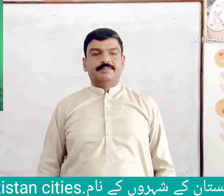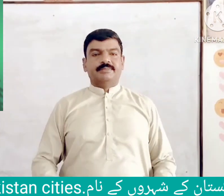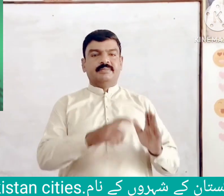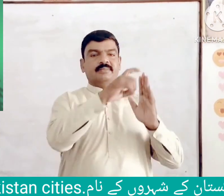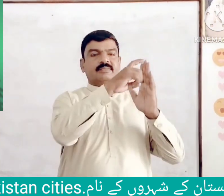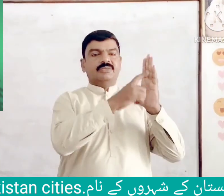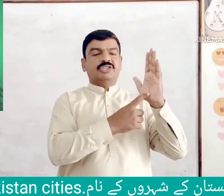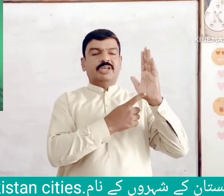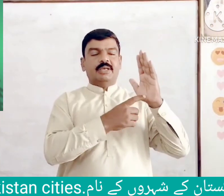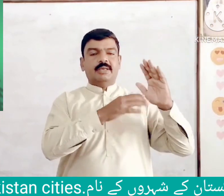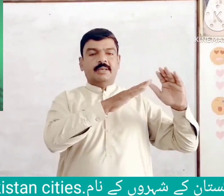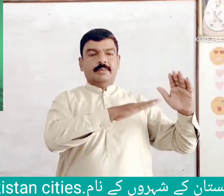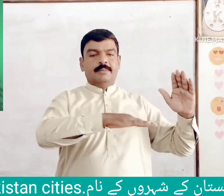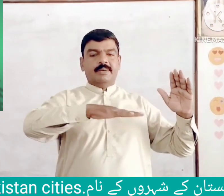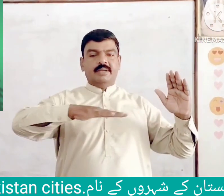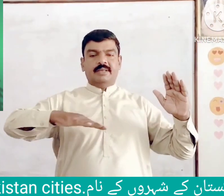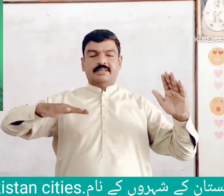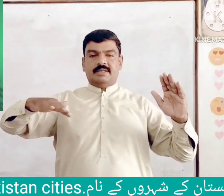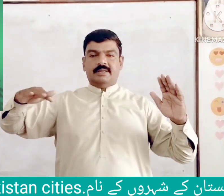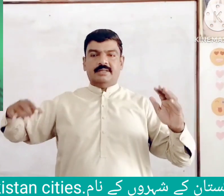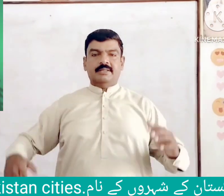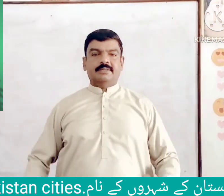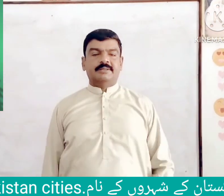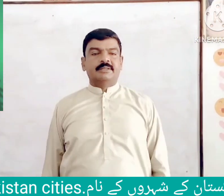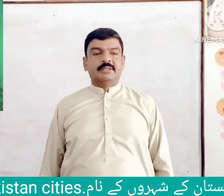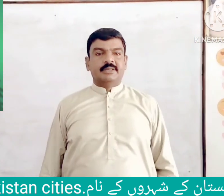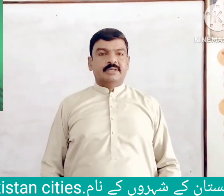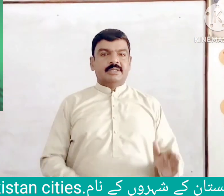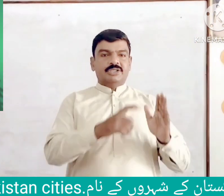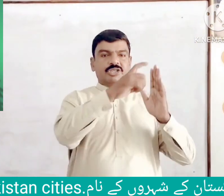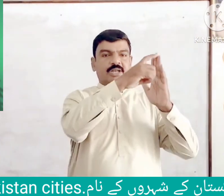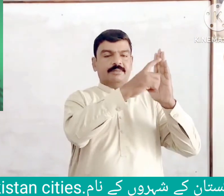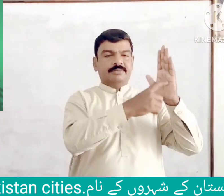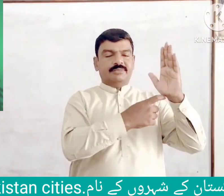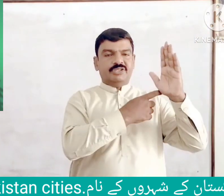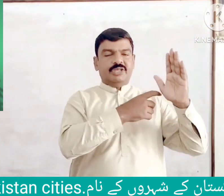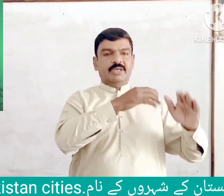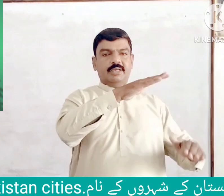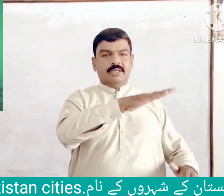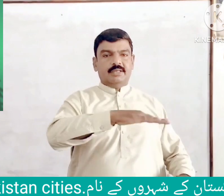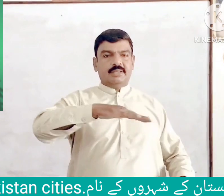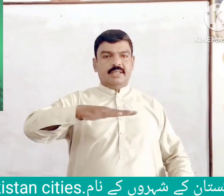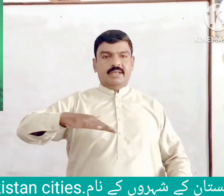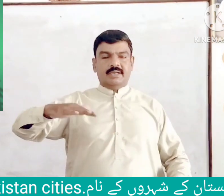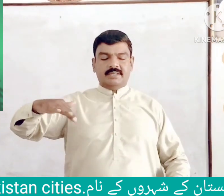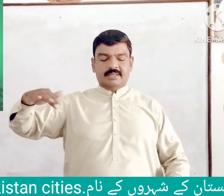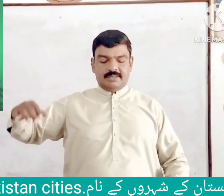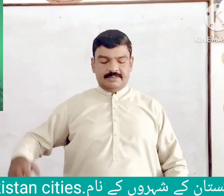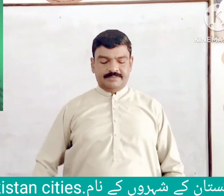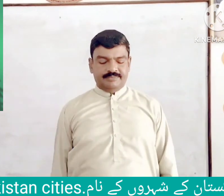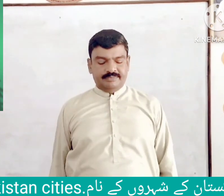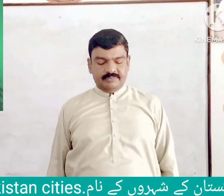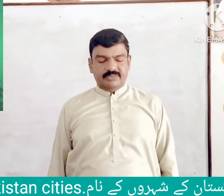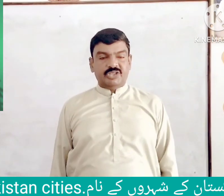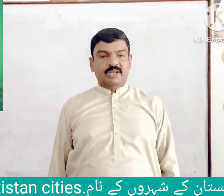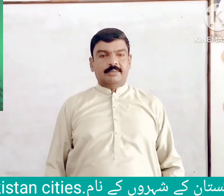जेहलम, J, पानी का स्थान, जेहलम, J, दरिया का स्थान,